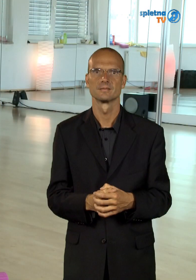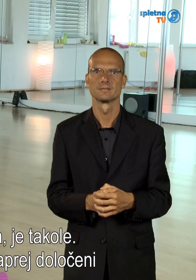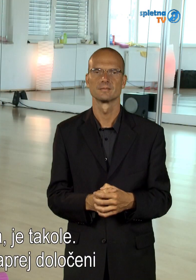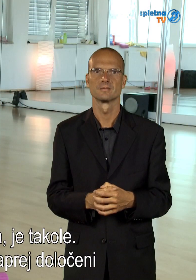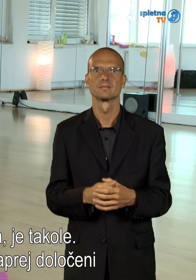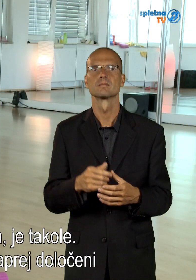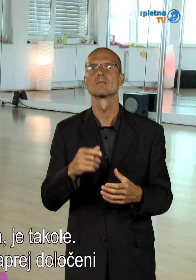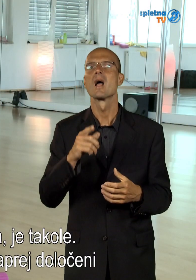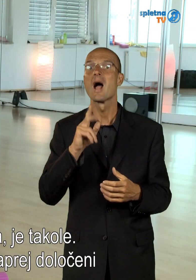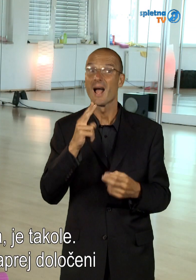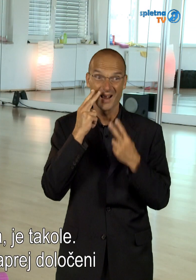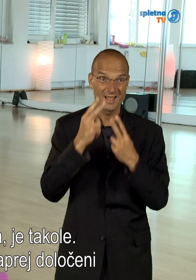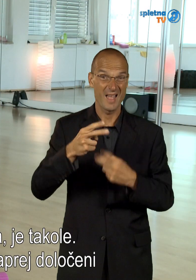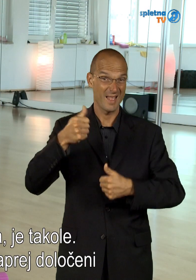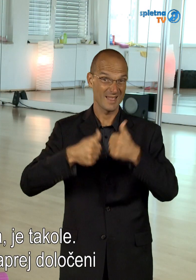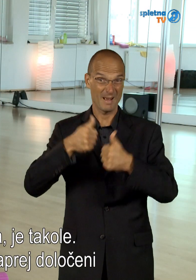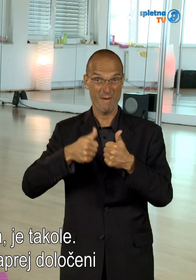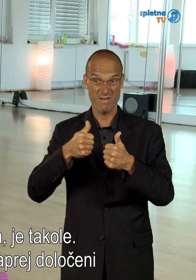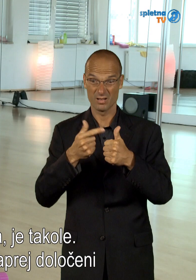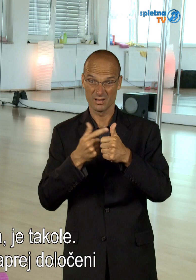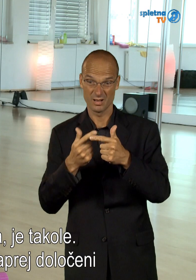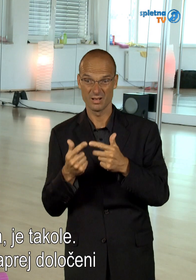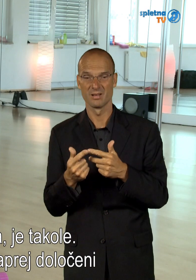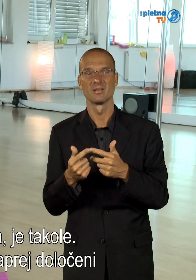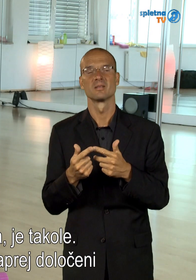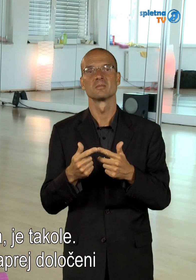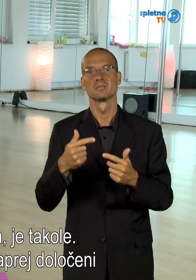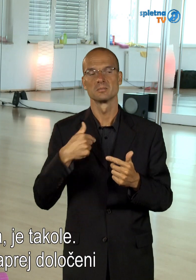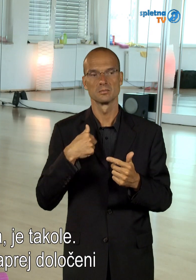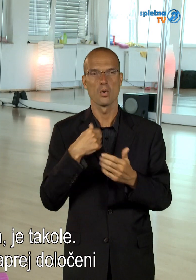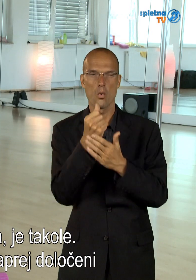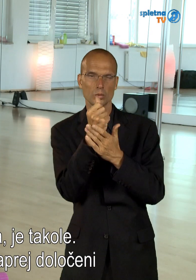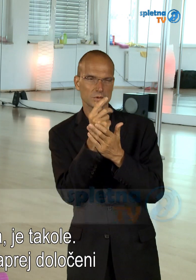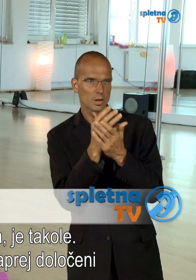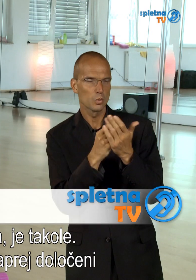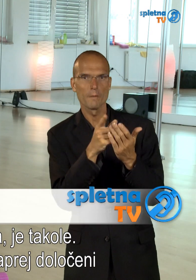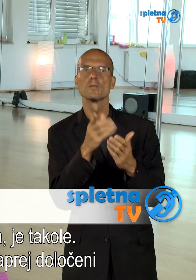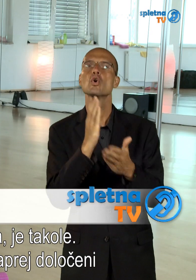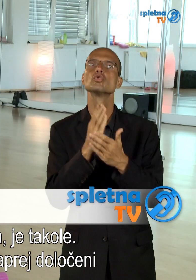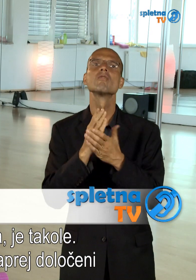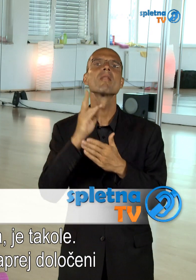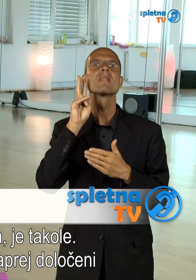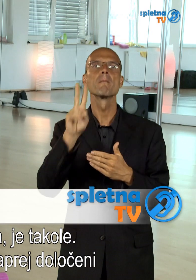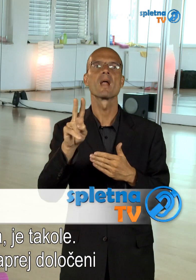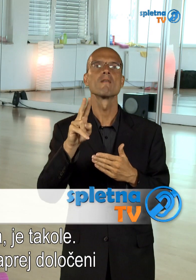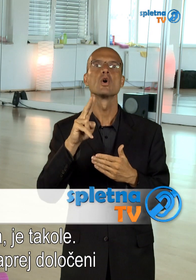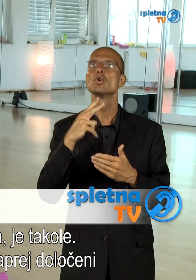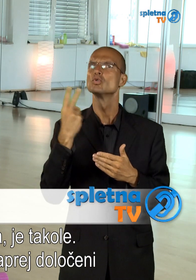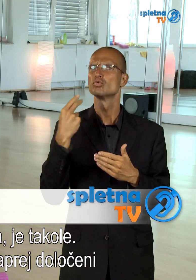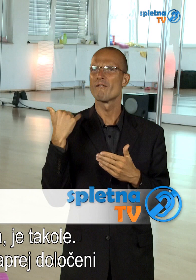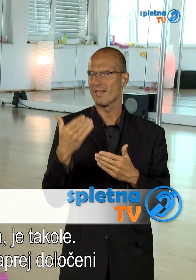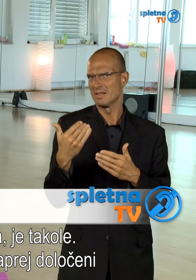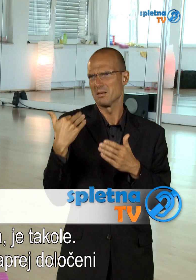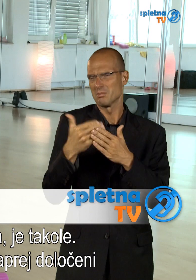V bistvu kar se tekmovanja tiče, takole je. Se ocenjuje oziroma že vprej, trenutno v Sloveniji ni bilo sicer